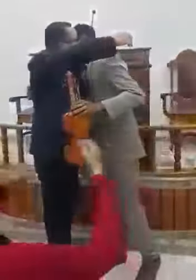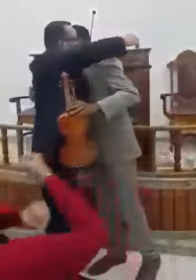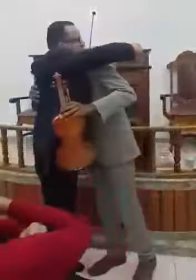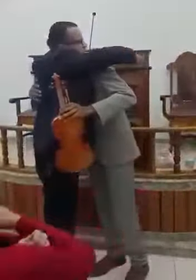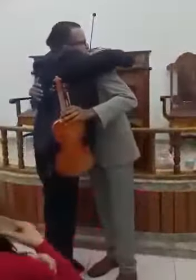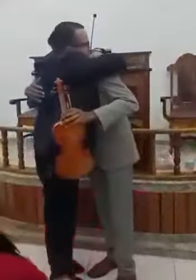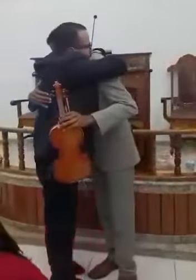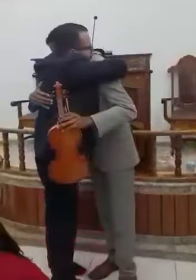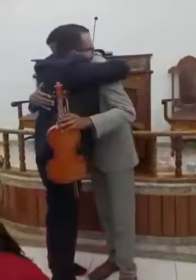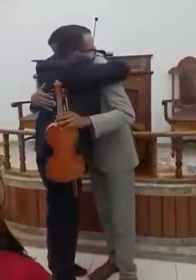Deus. Glória a Deus.